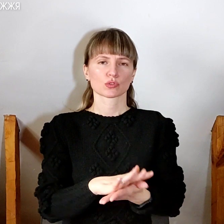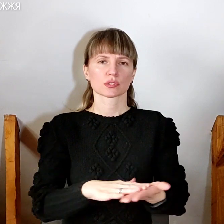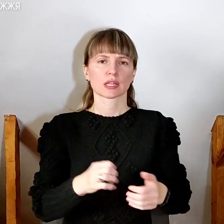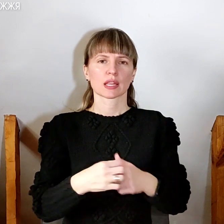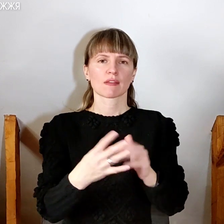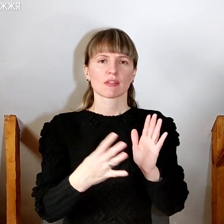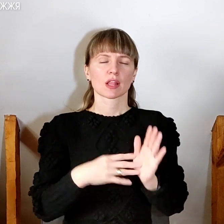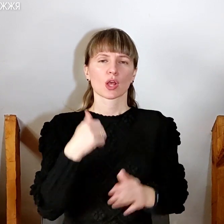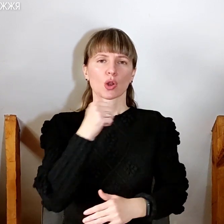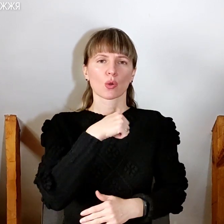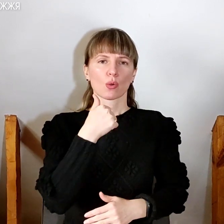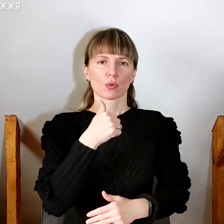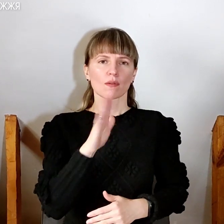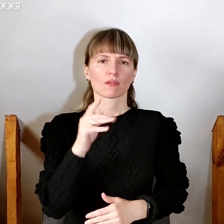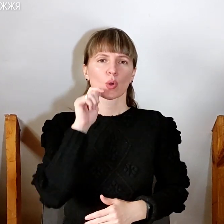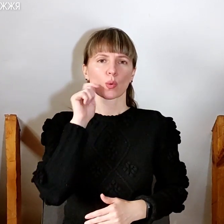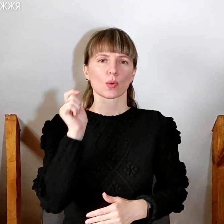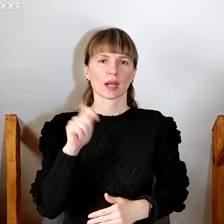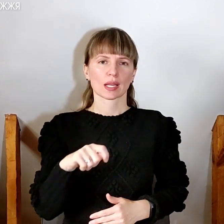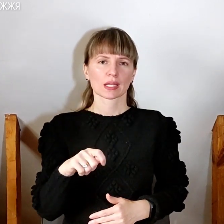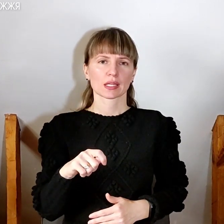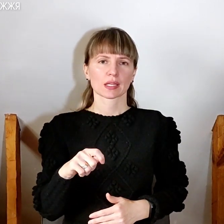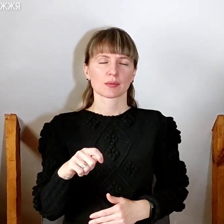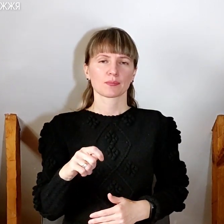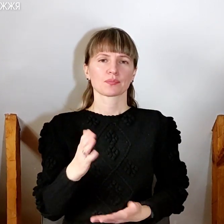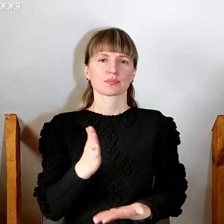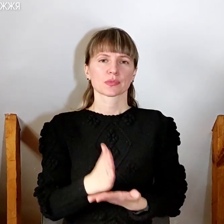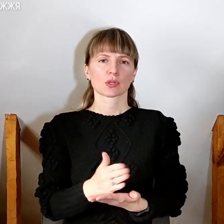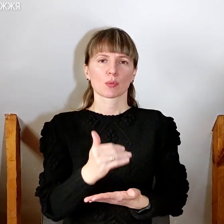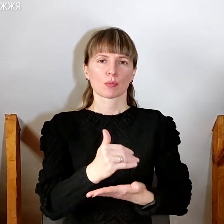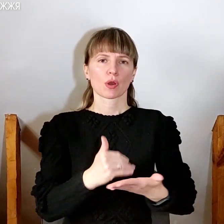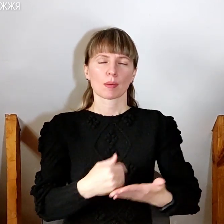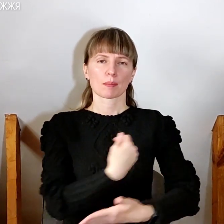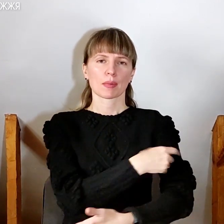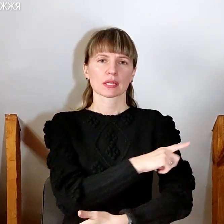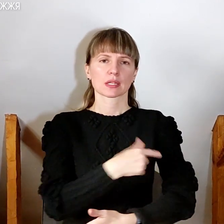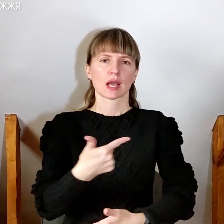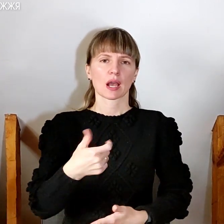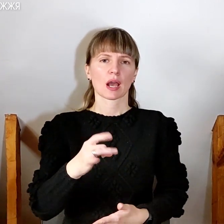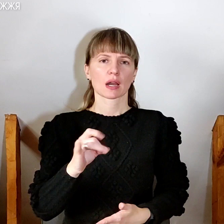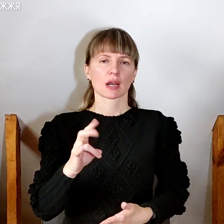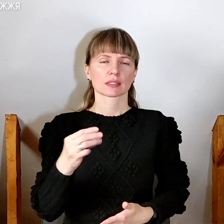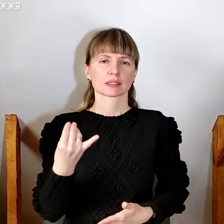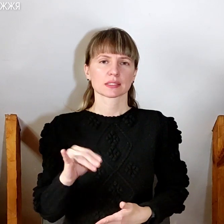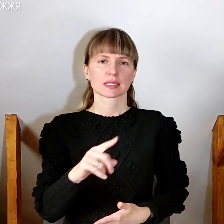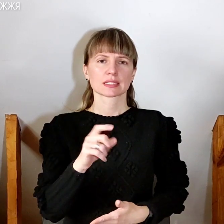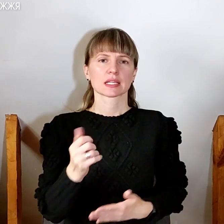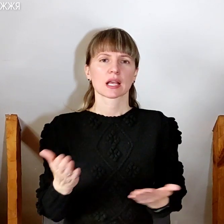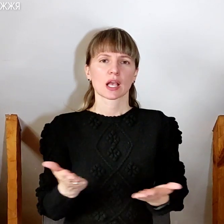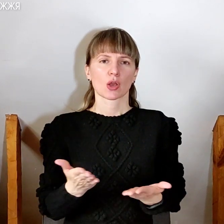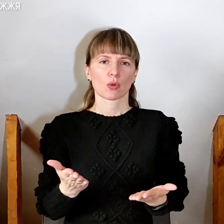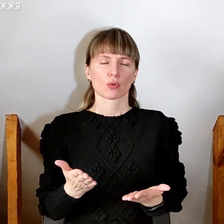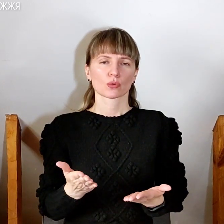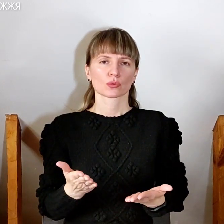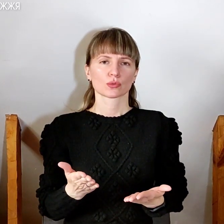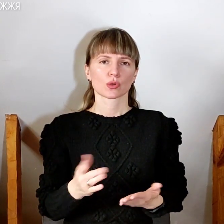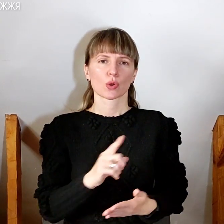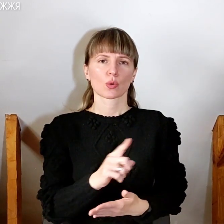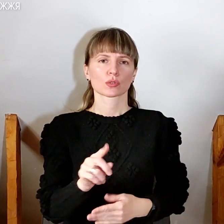2019 року в Україні існує програма медичних гарантій, за якою кожен лікувальний